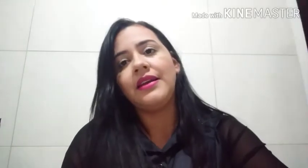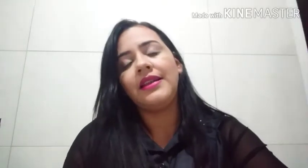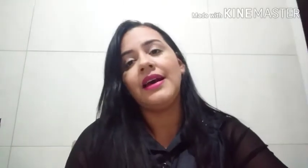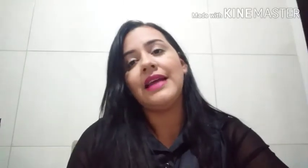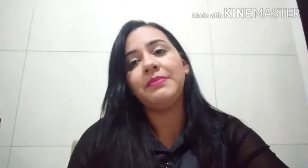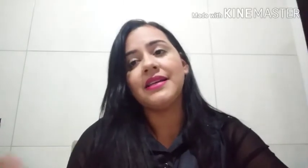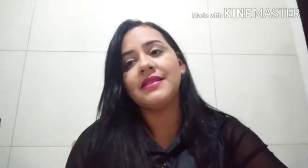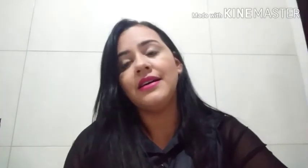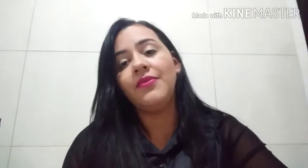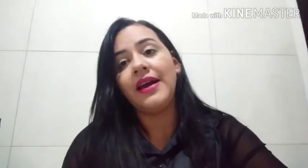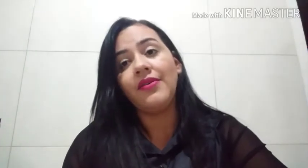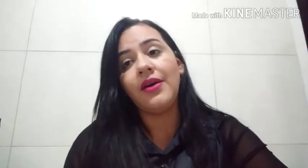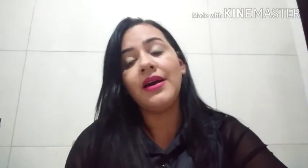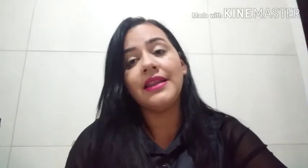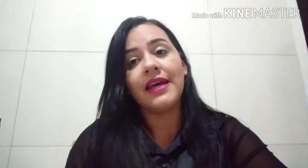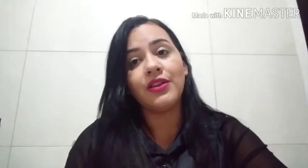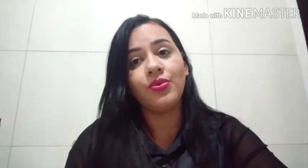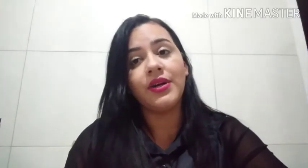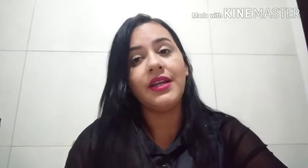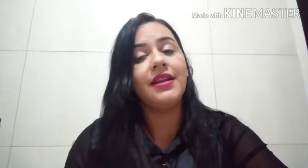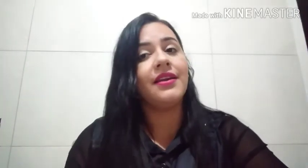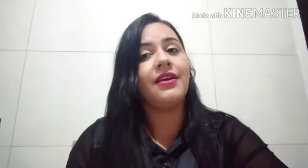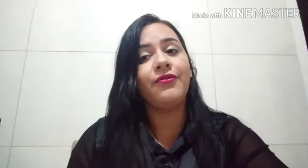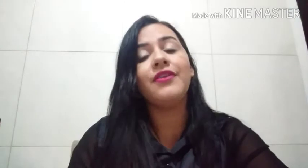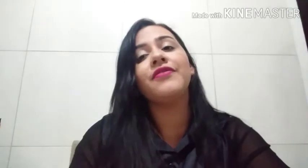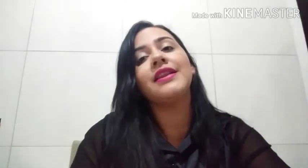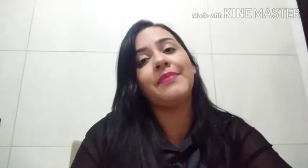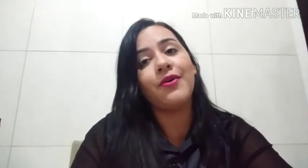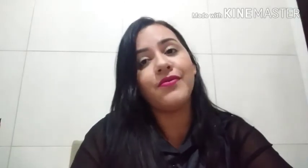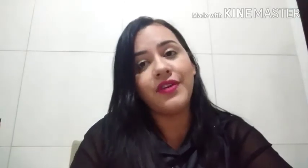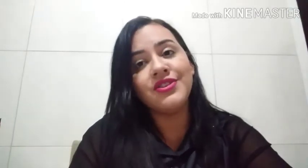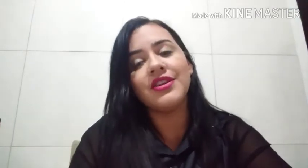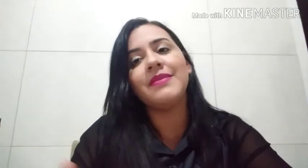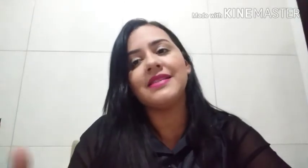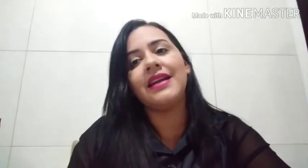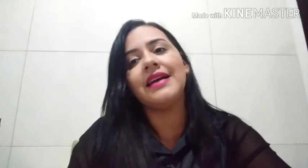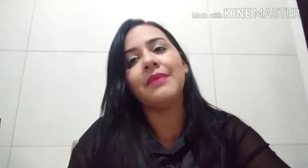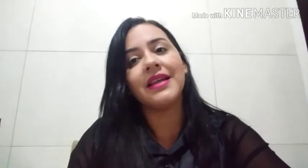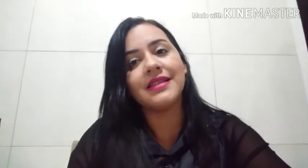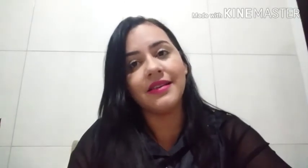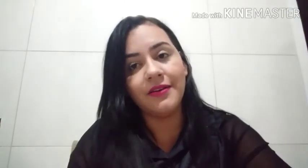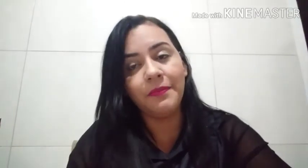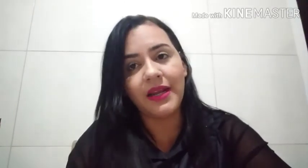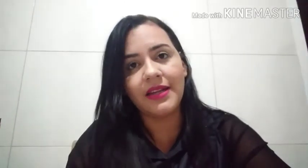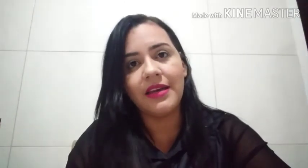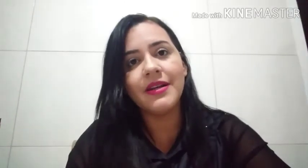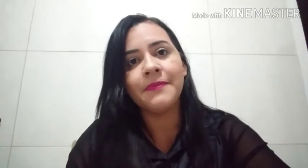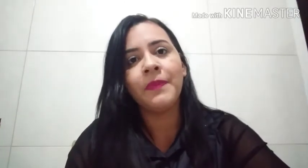tem adaptação, é uma literatura que foi feita para ouvinte, né, mas tem lá adaptação para Libras.